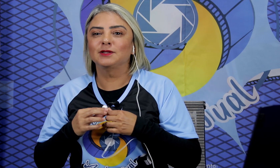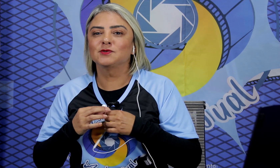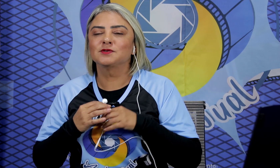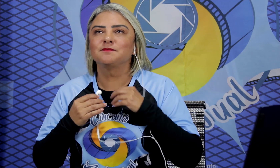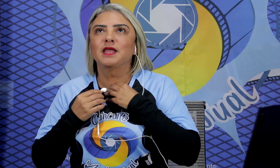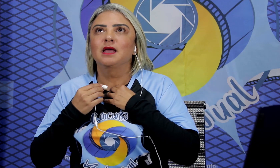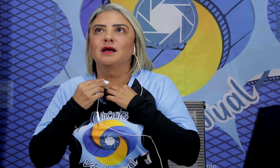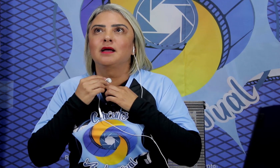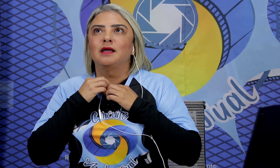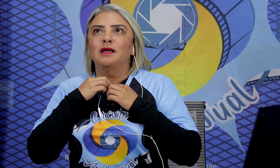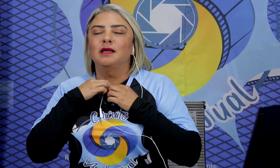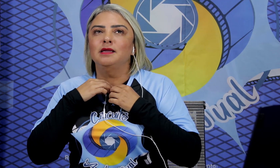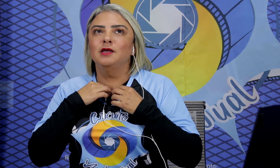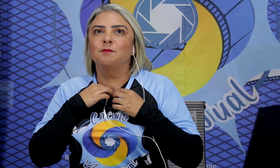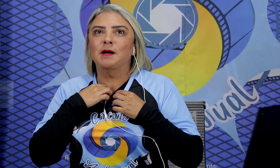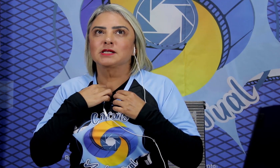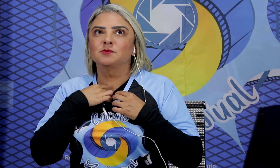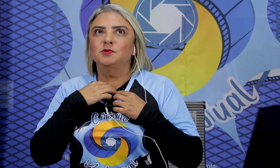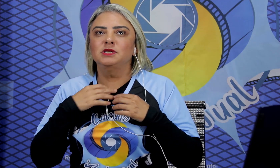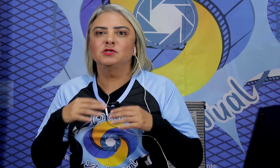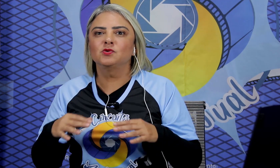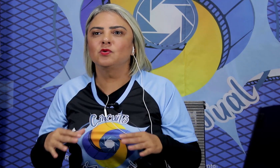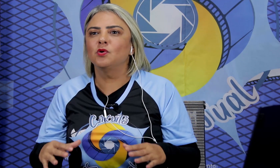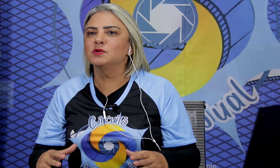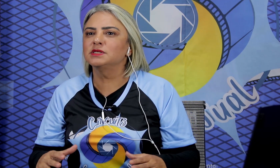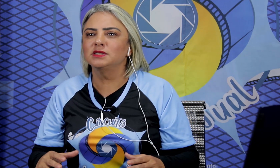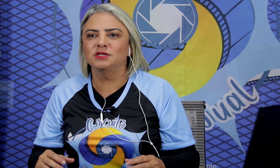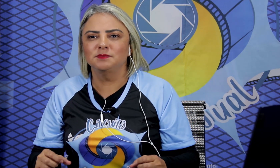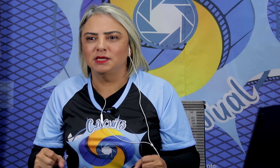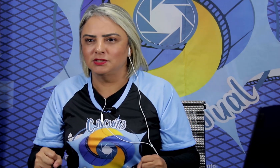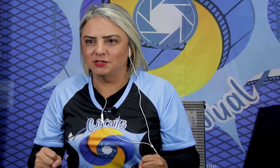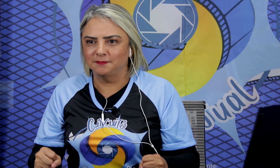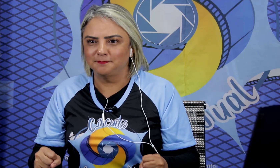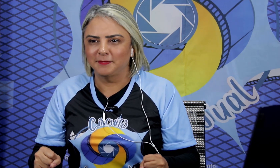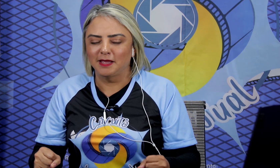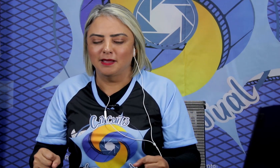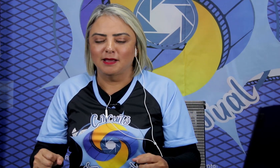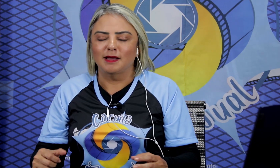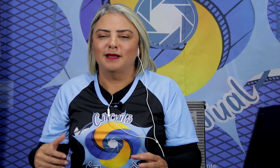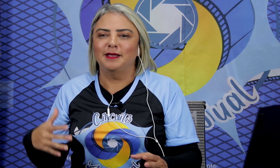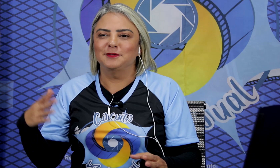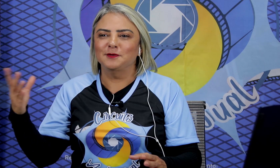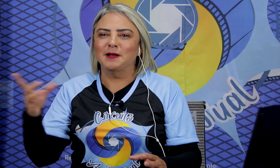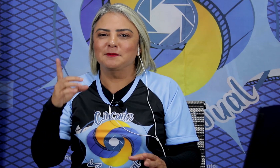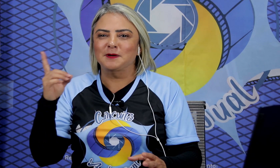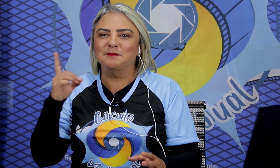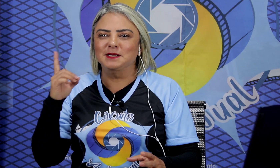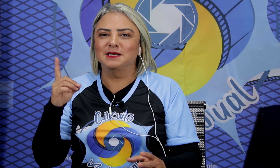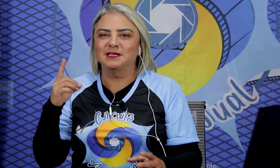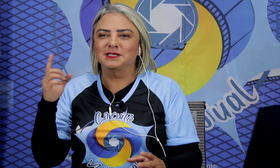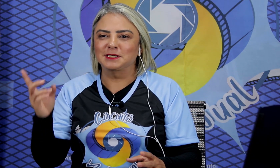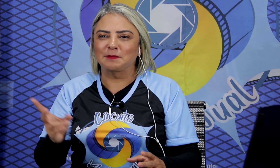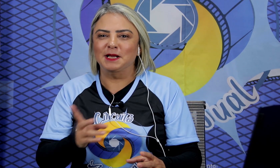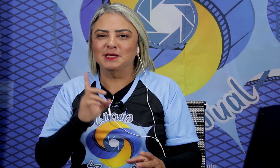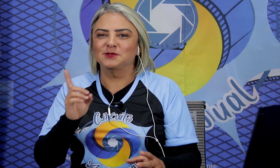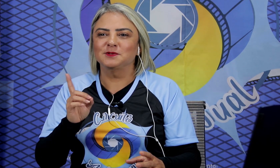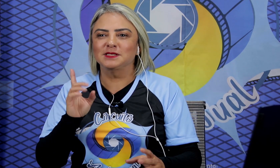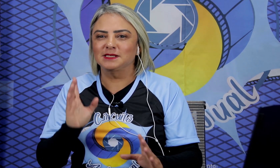ethos. E eu passo por isso constantemente. Eu tenho uma amiga que a gente trabalha junto